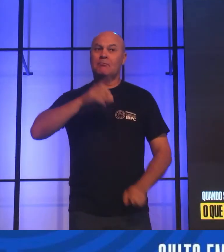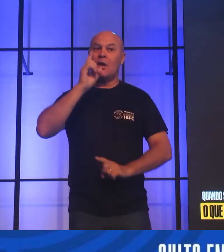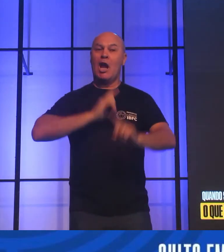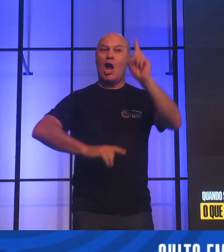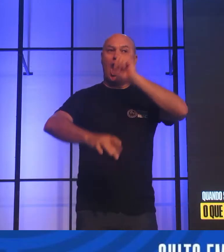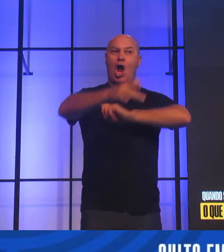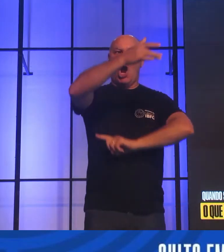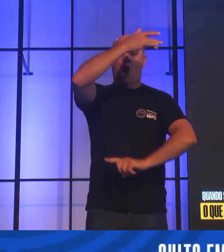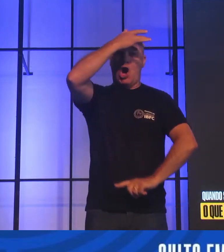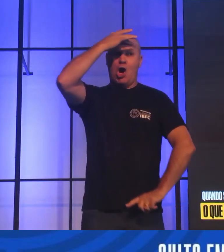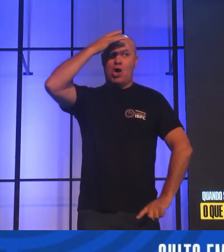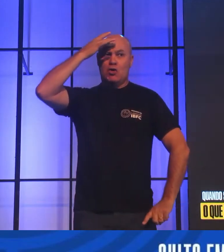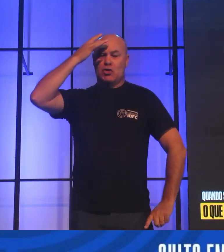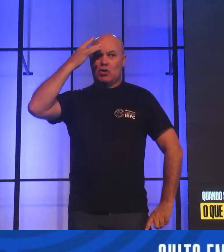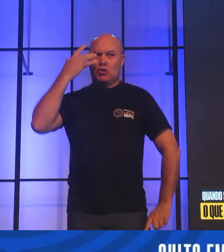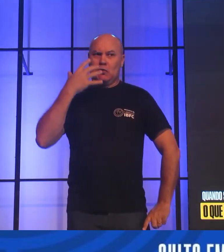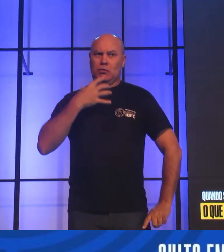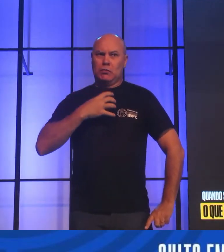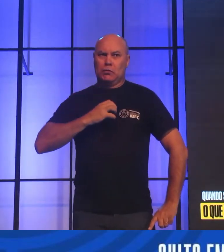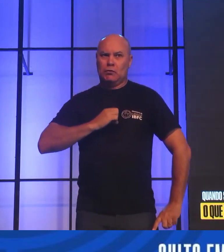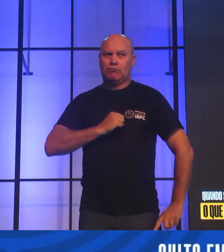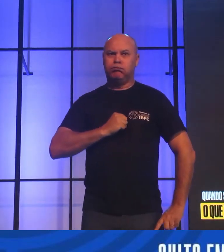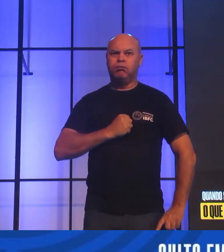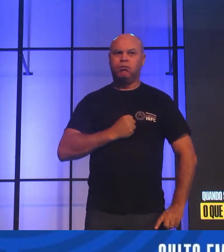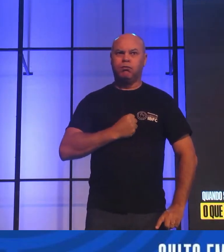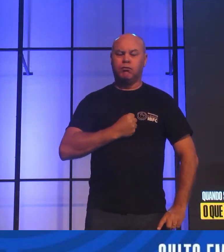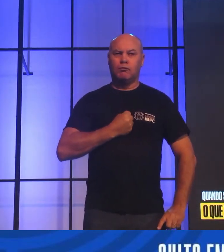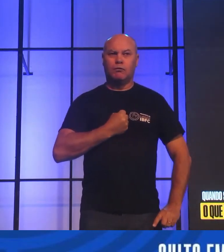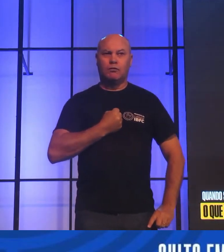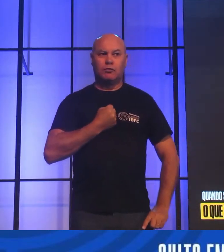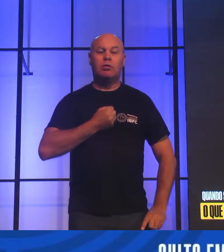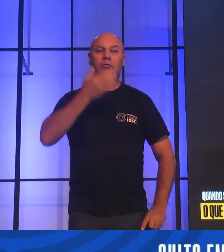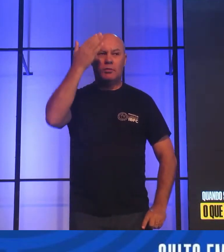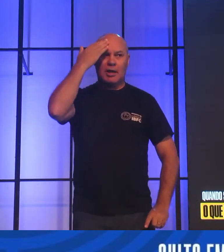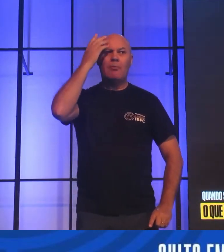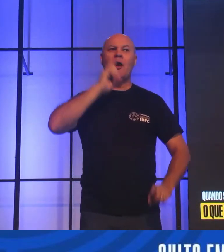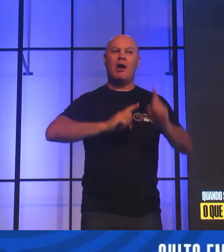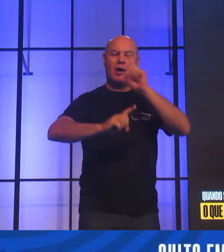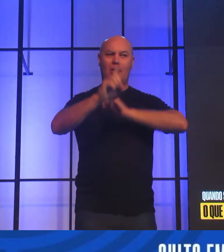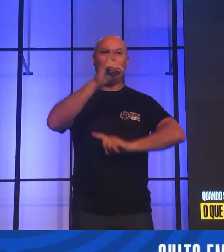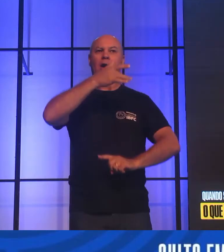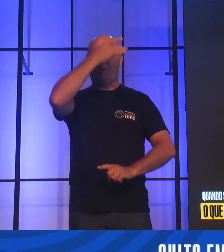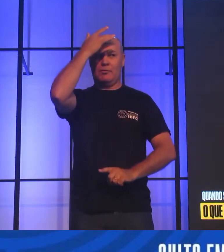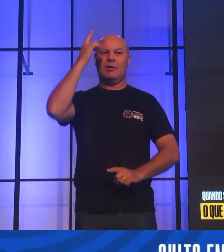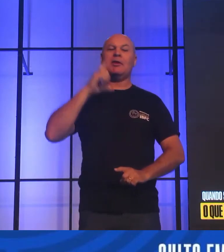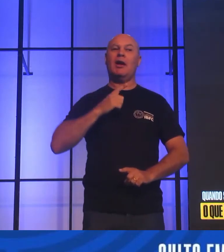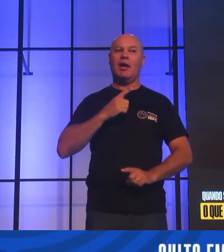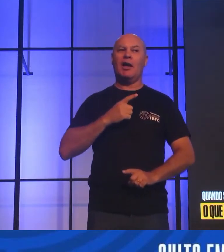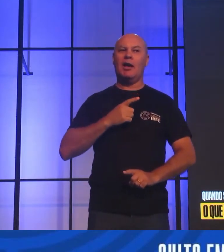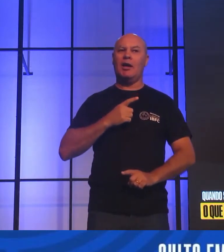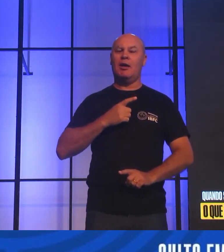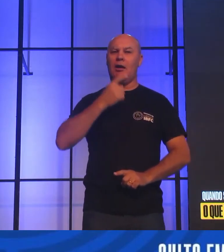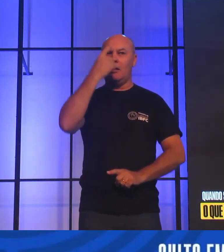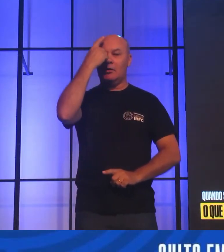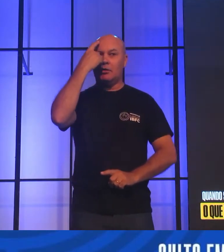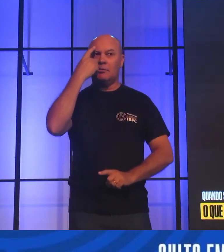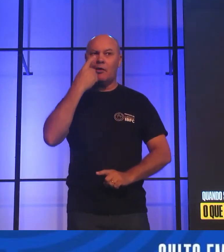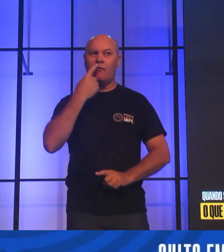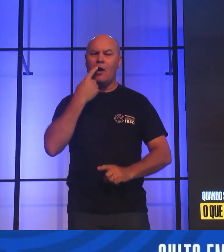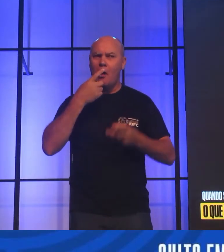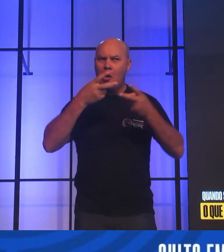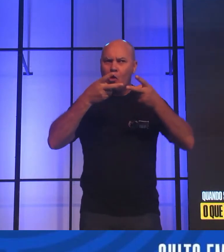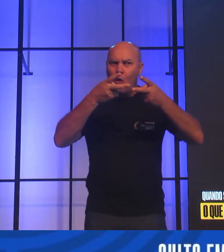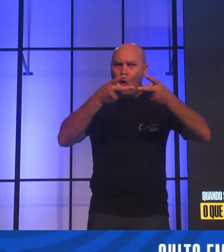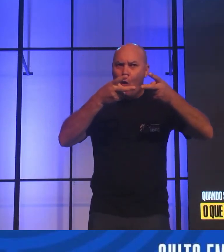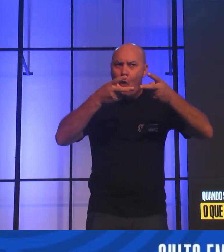os olhos ficam assim, o cara fica encapetado. Ele fica com uma gana assim,